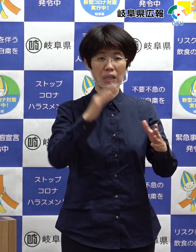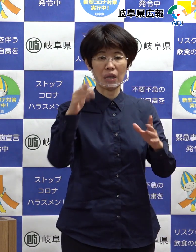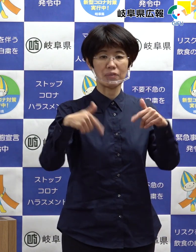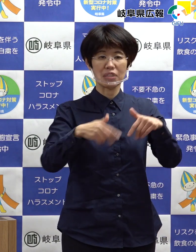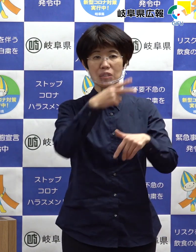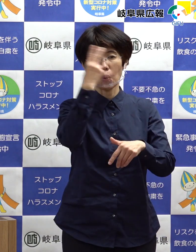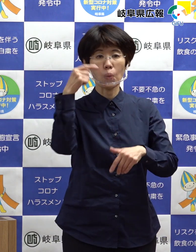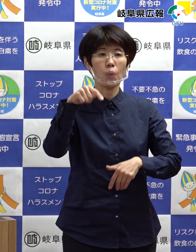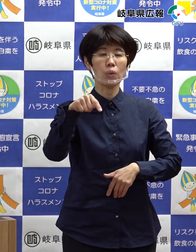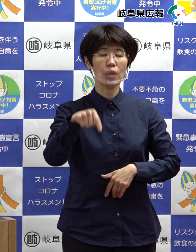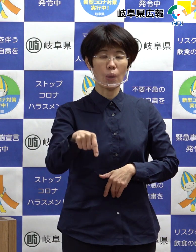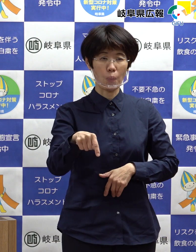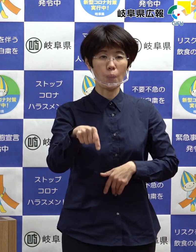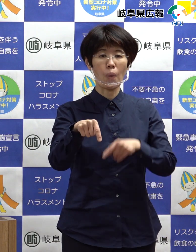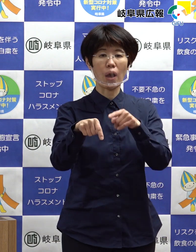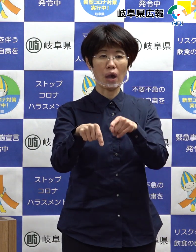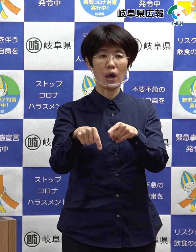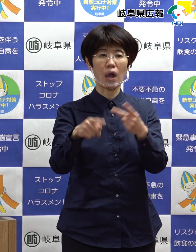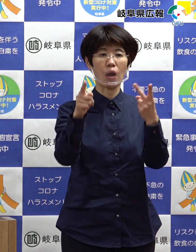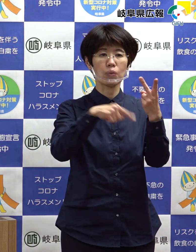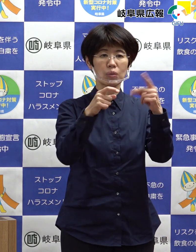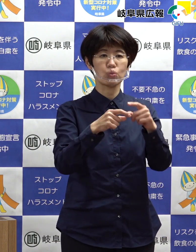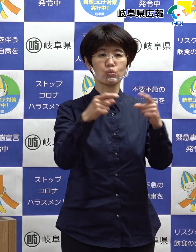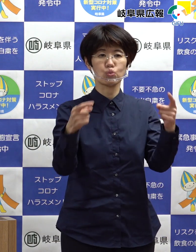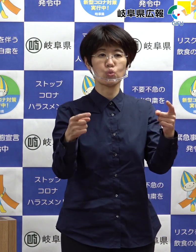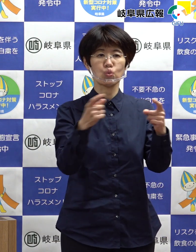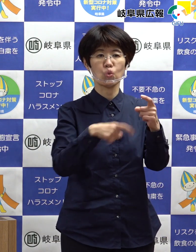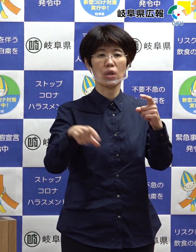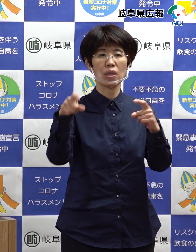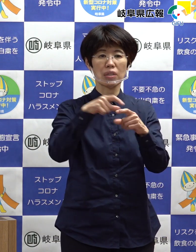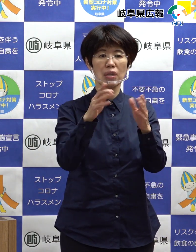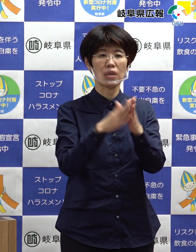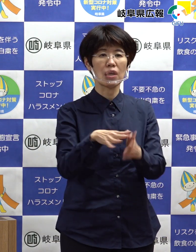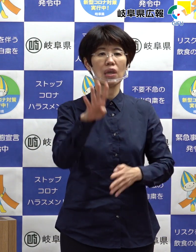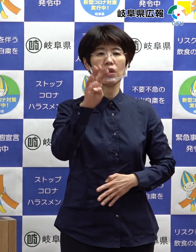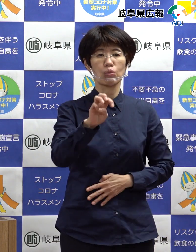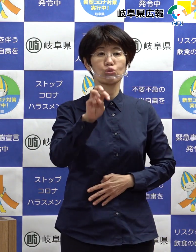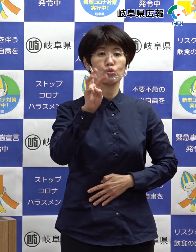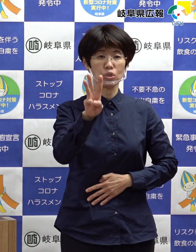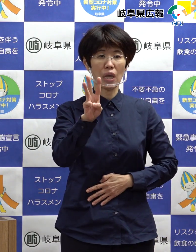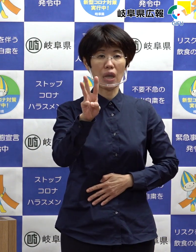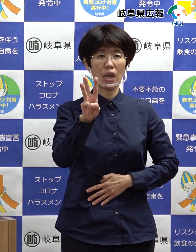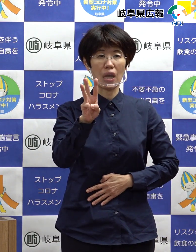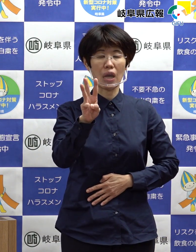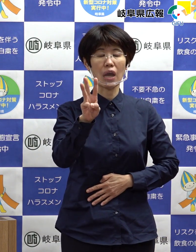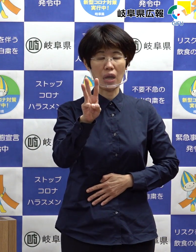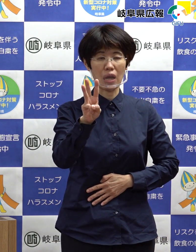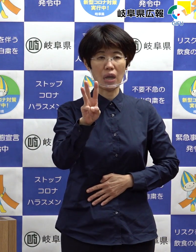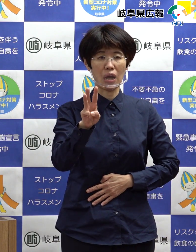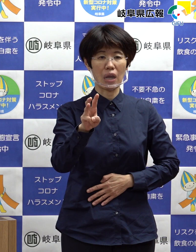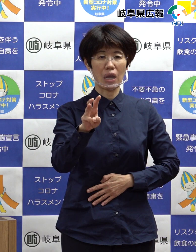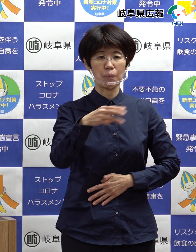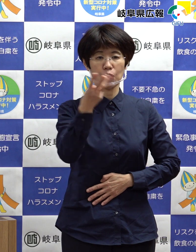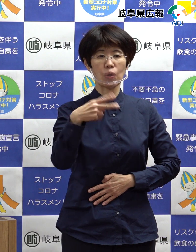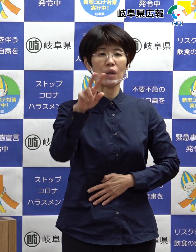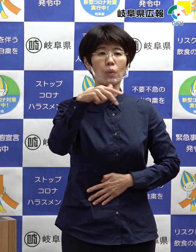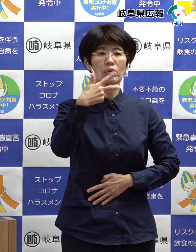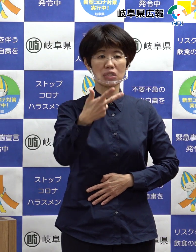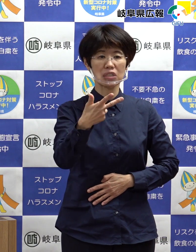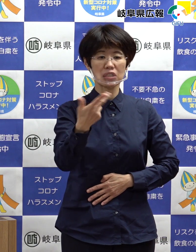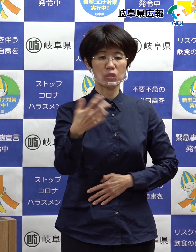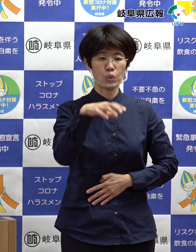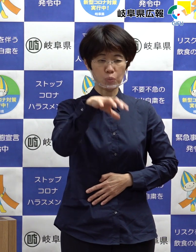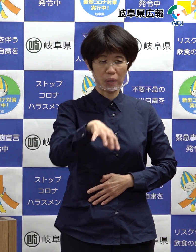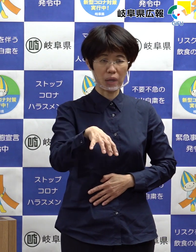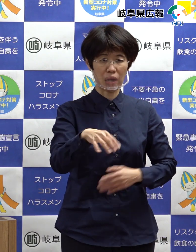西高校については、2人増加して43人になりましたと、それから美濃加茂市の職場のクラ